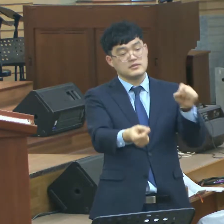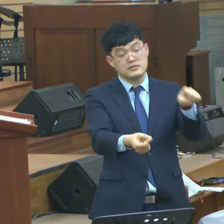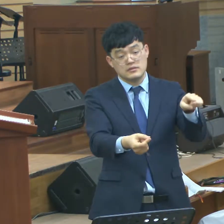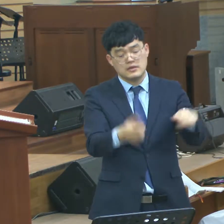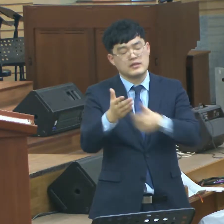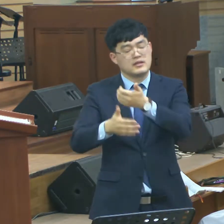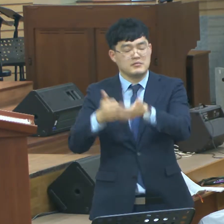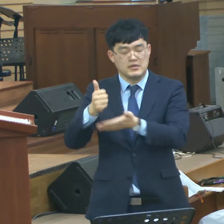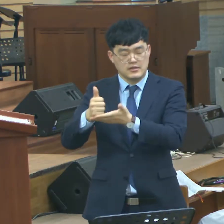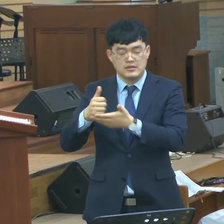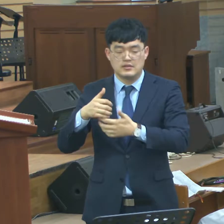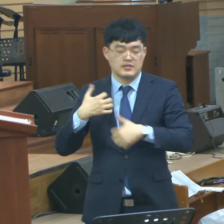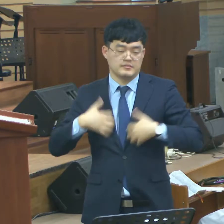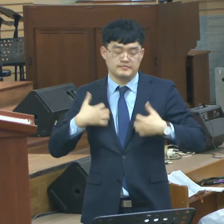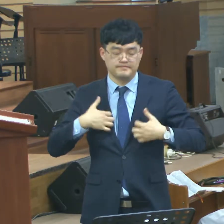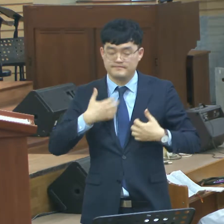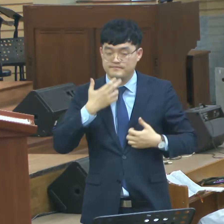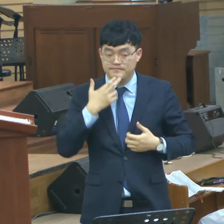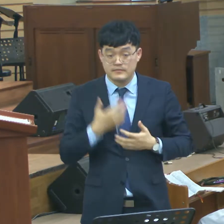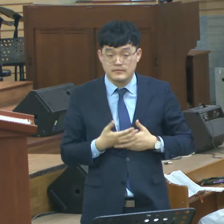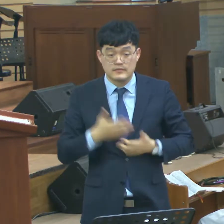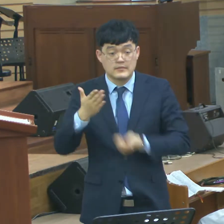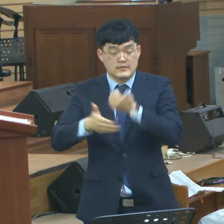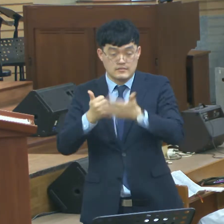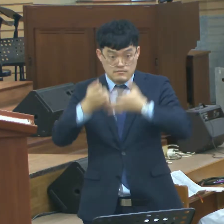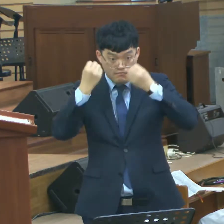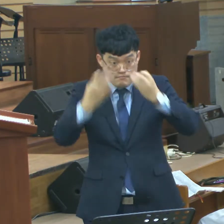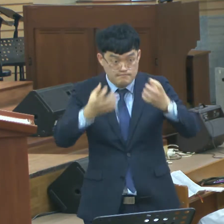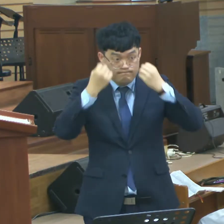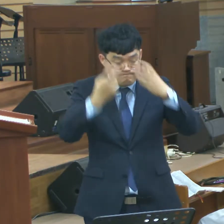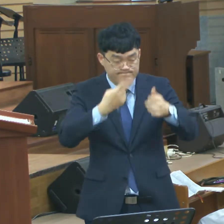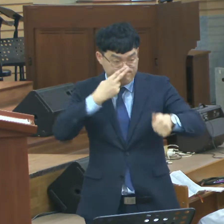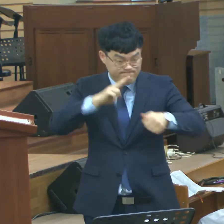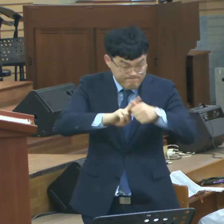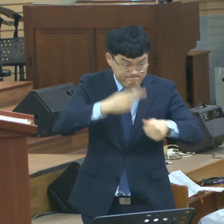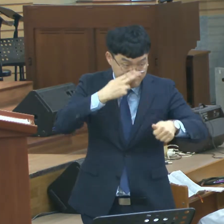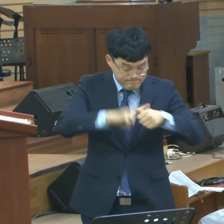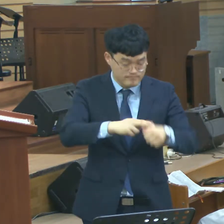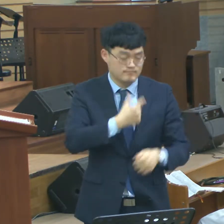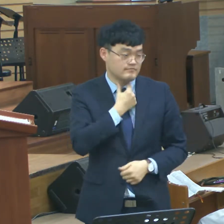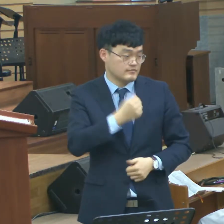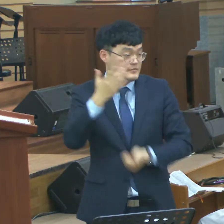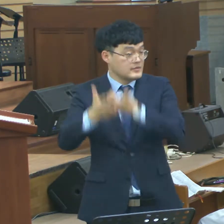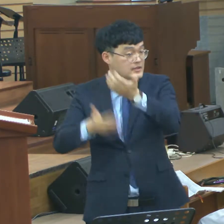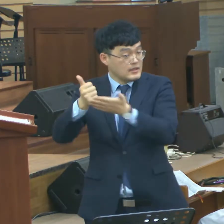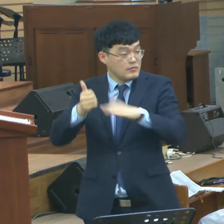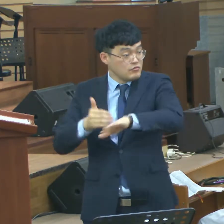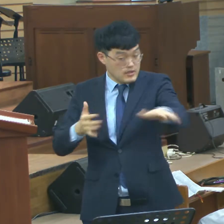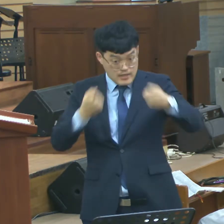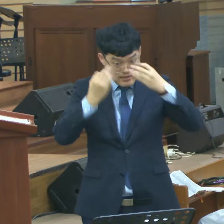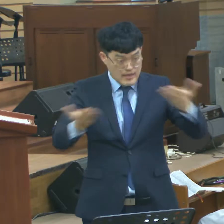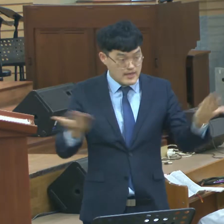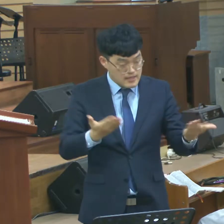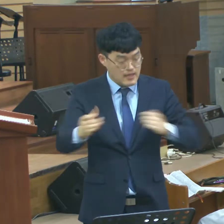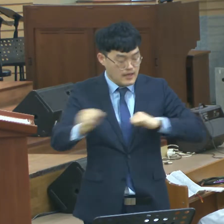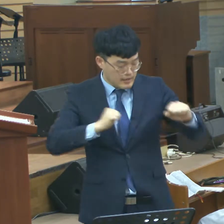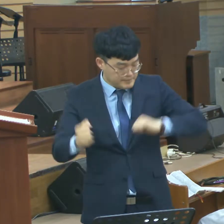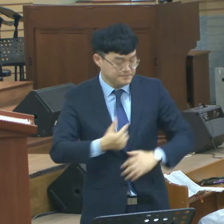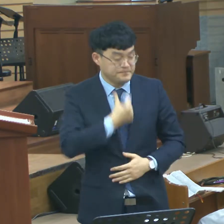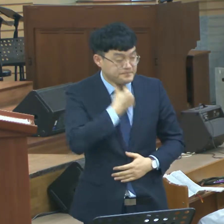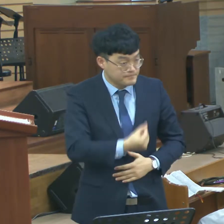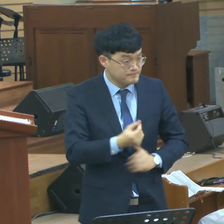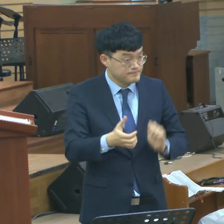않으세요. 하나님은 도전하기를 원하세요. 하나님 우리가 새 일을 행하기를 원하세요.